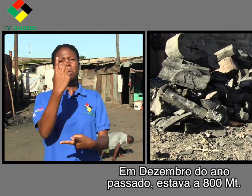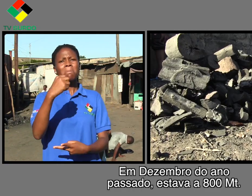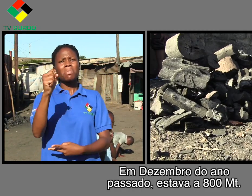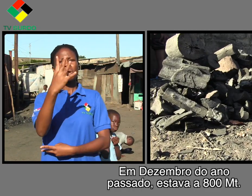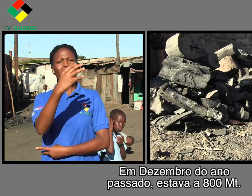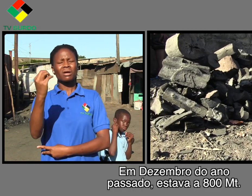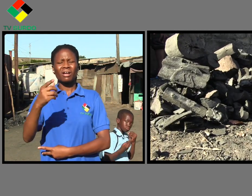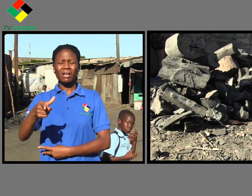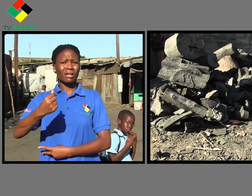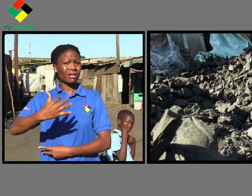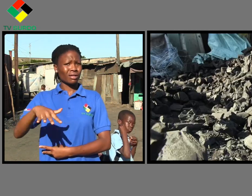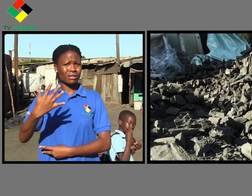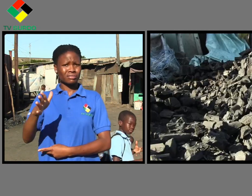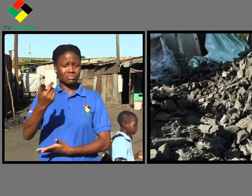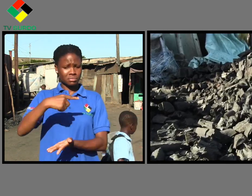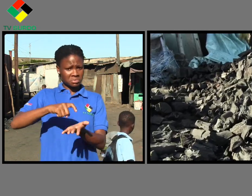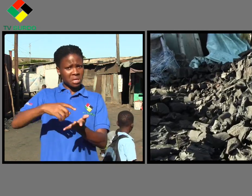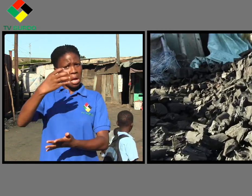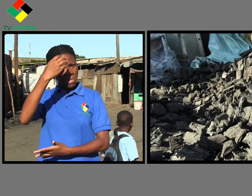800.